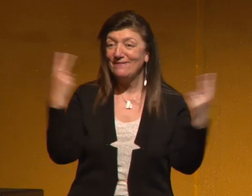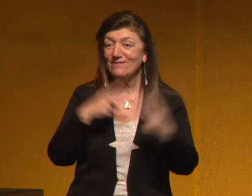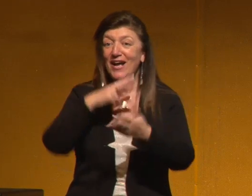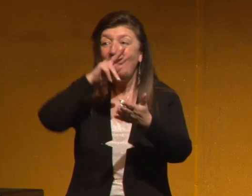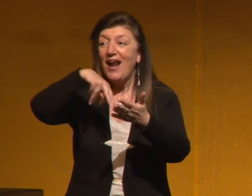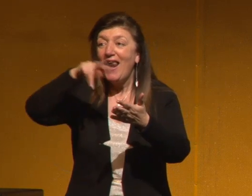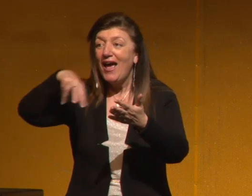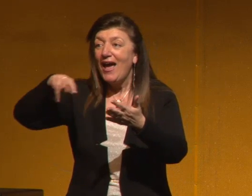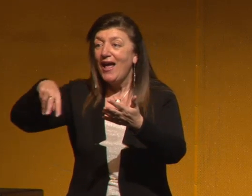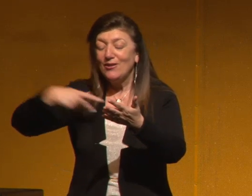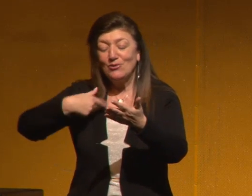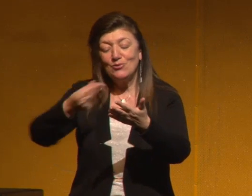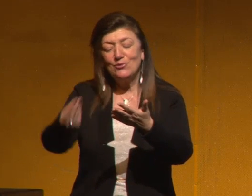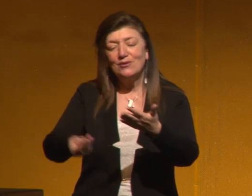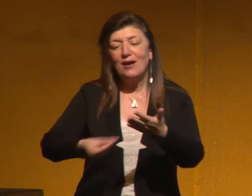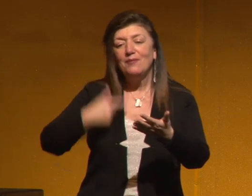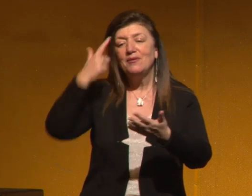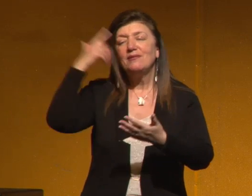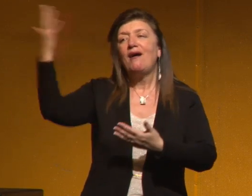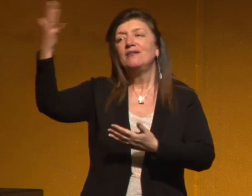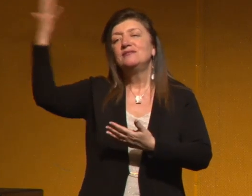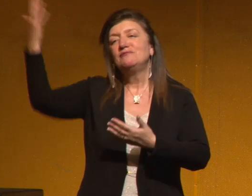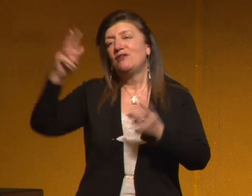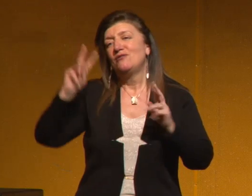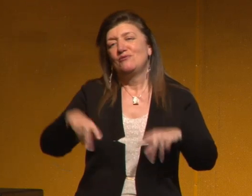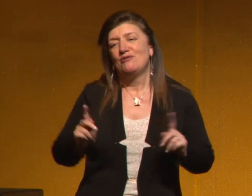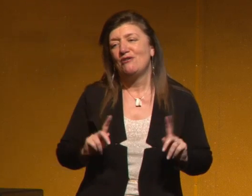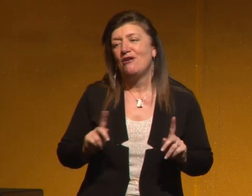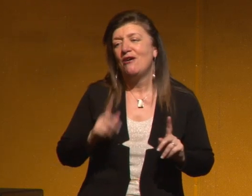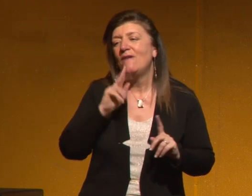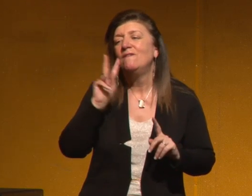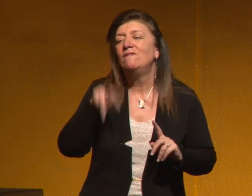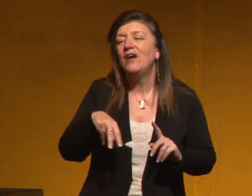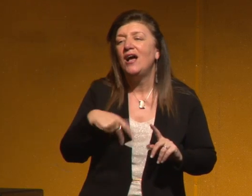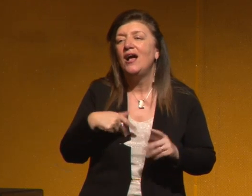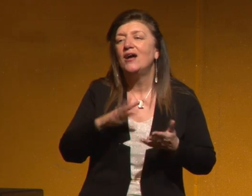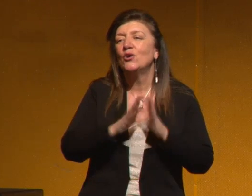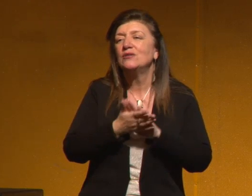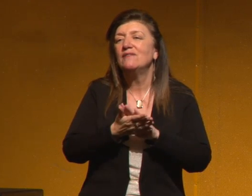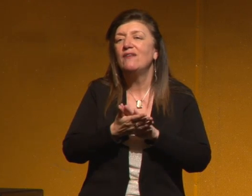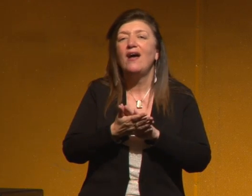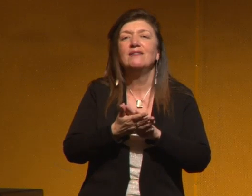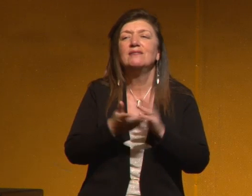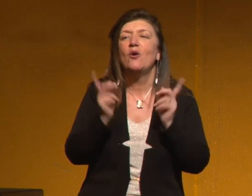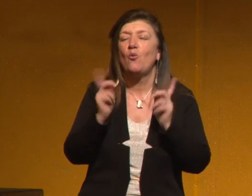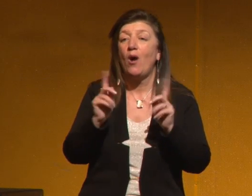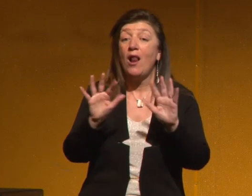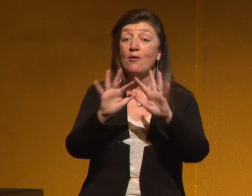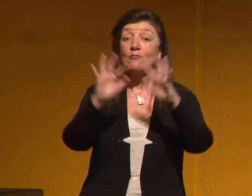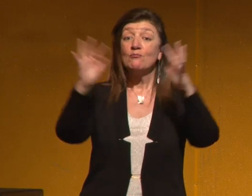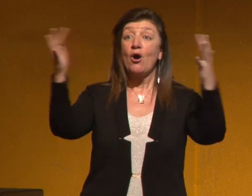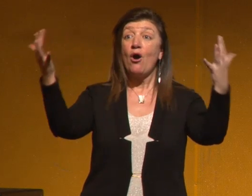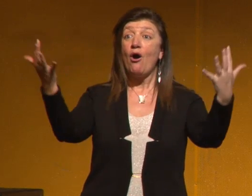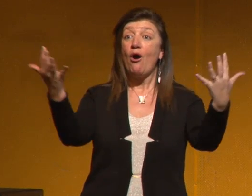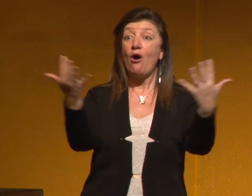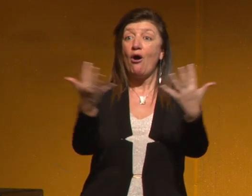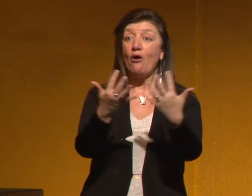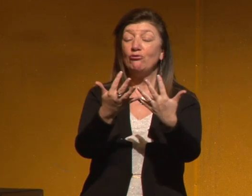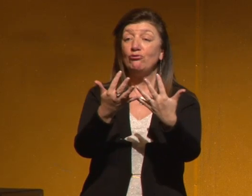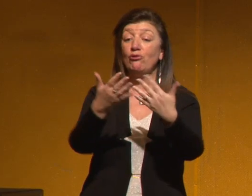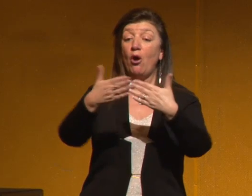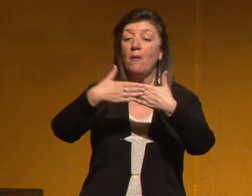ma è una porta sull'universo mondo che ci consente di confrontarci